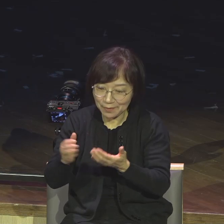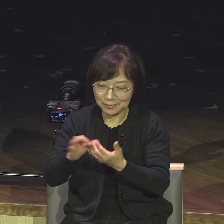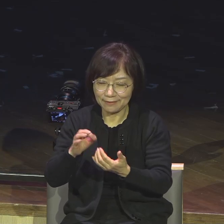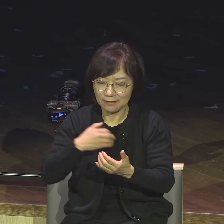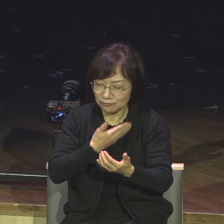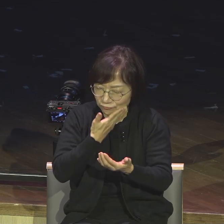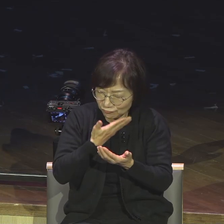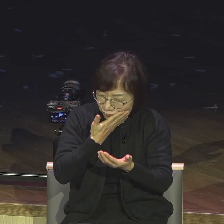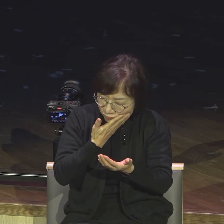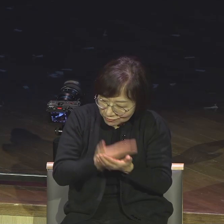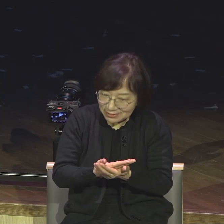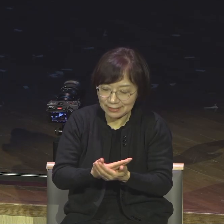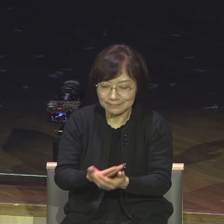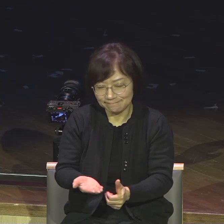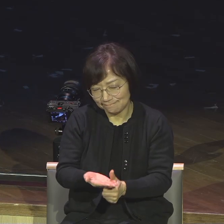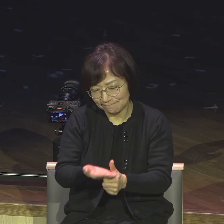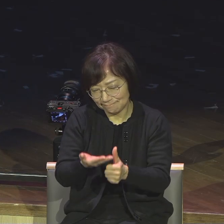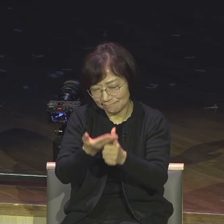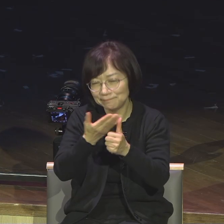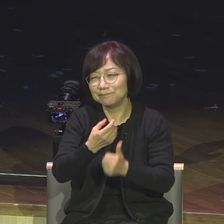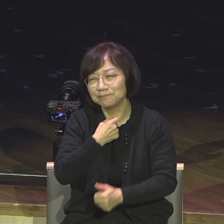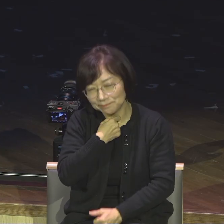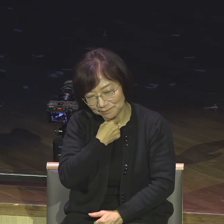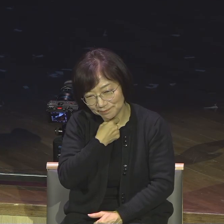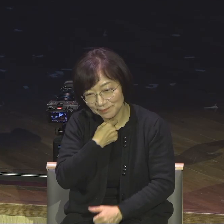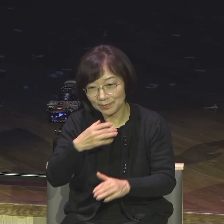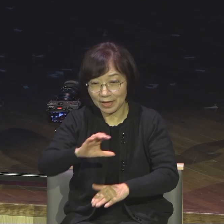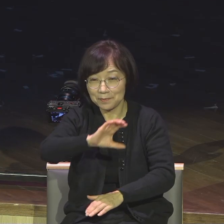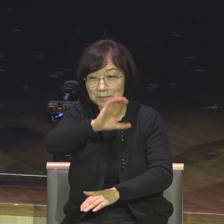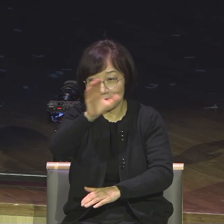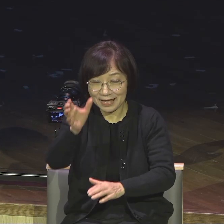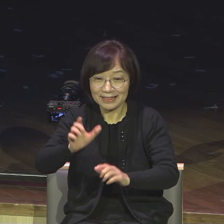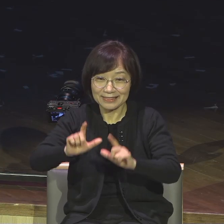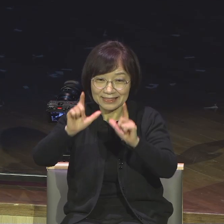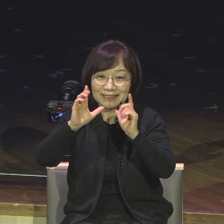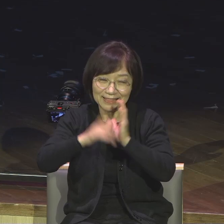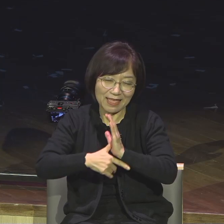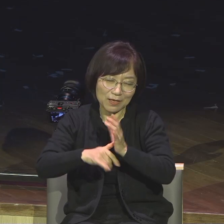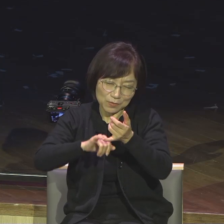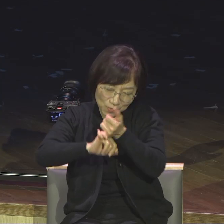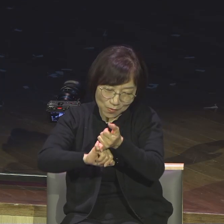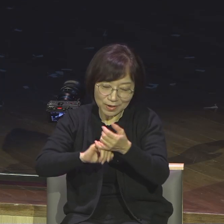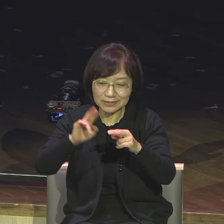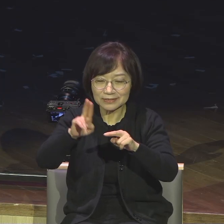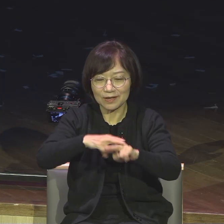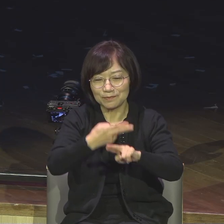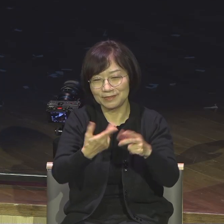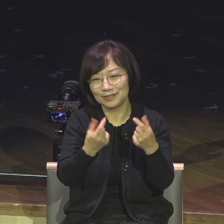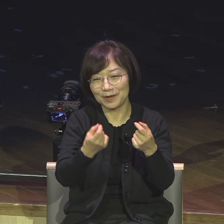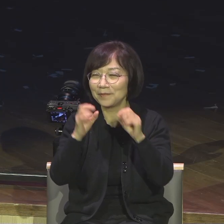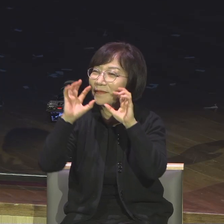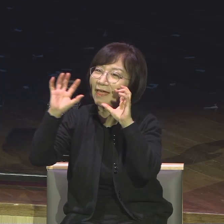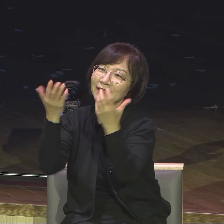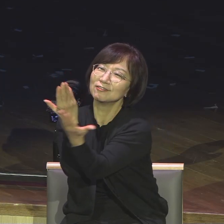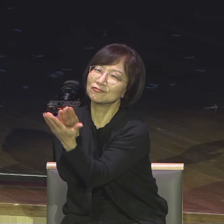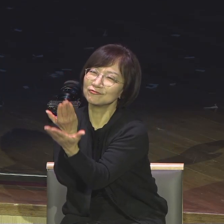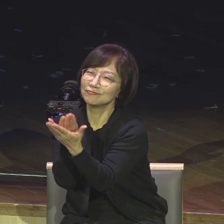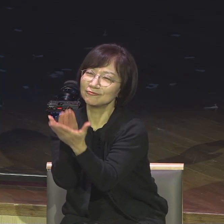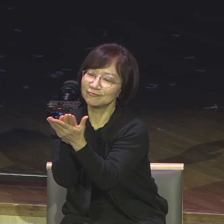키우겠습니다. 이번 크리스마스에는 꼭 선물같이 찾아오면 좋겠습니다.